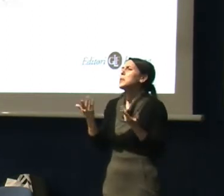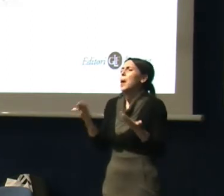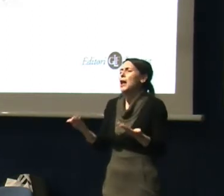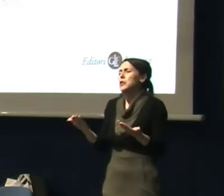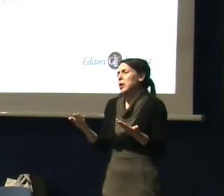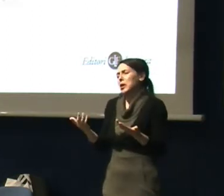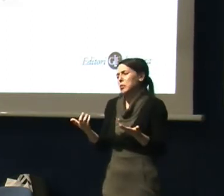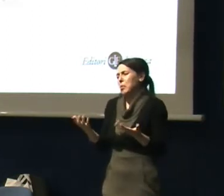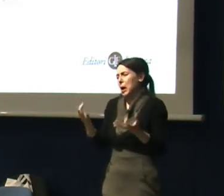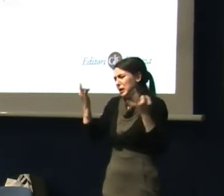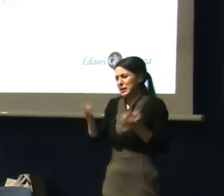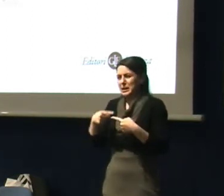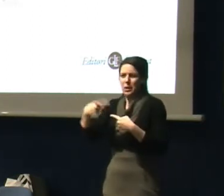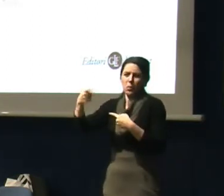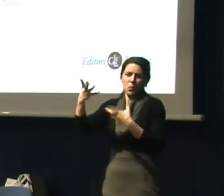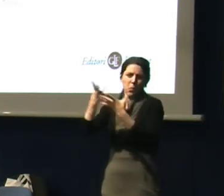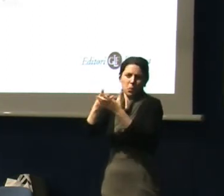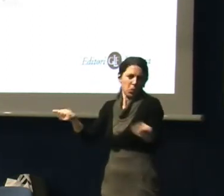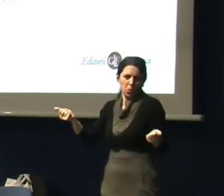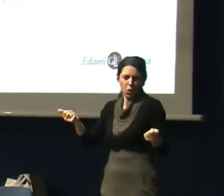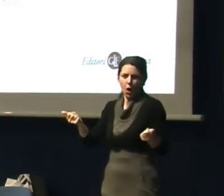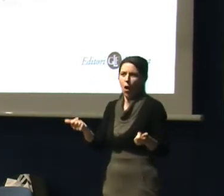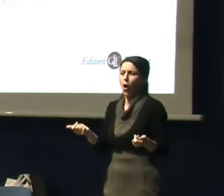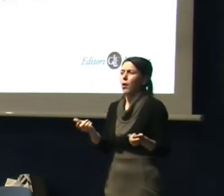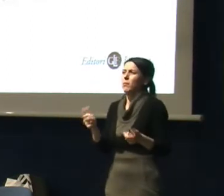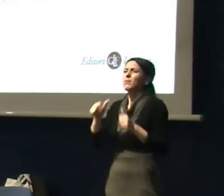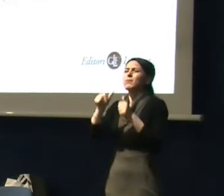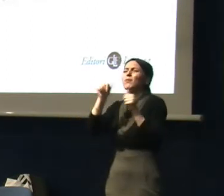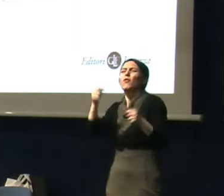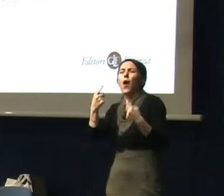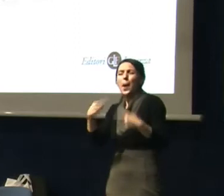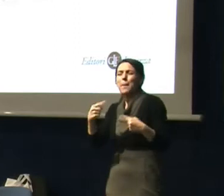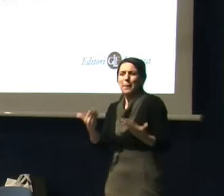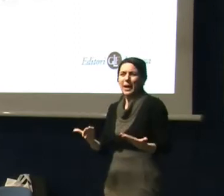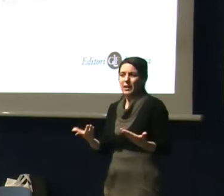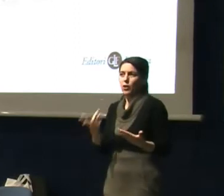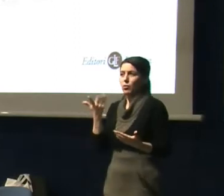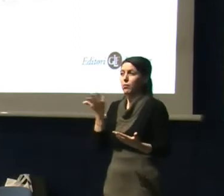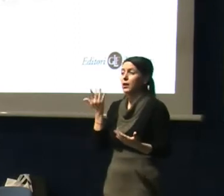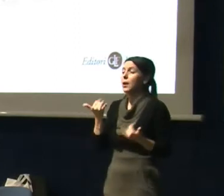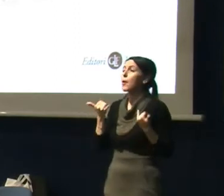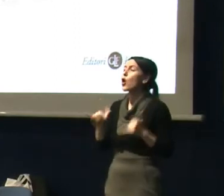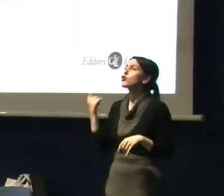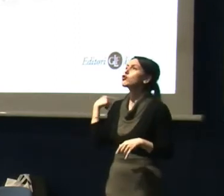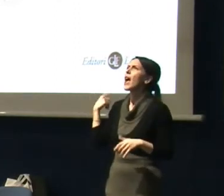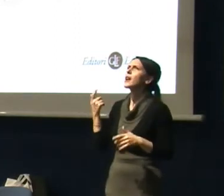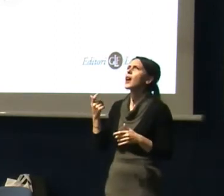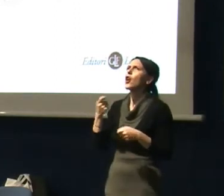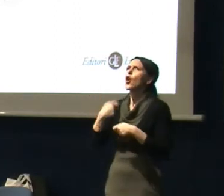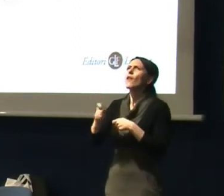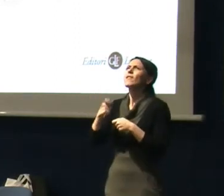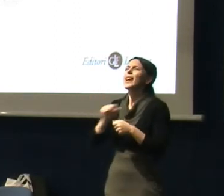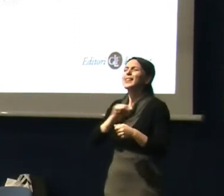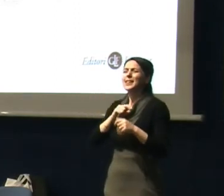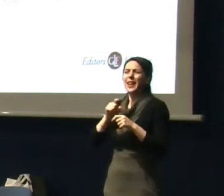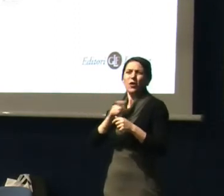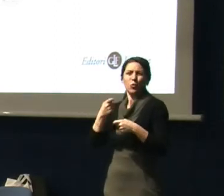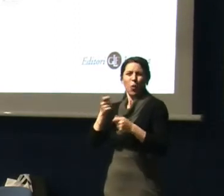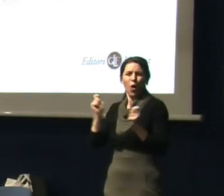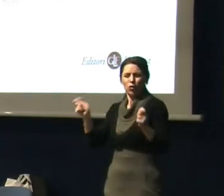scompariranno non è la forma attuale non ci saranno più perché se a gennaio noi abbiamo una caduta delle vendite in edicola del